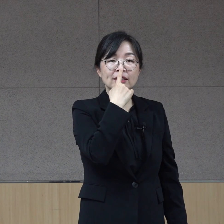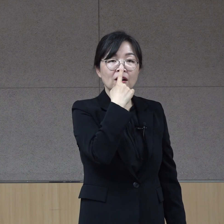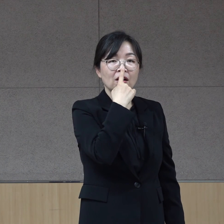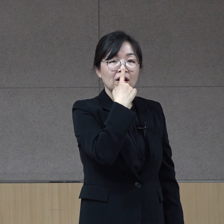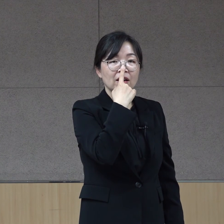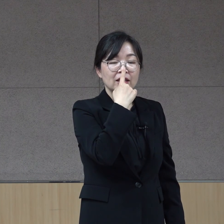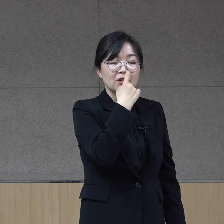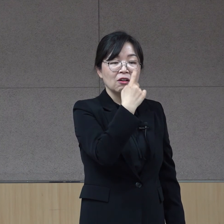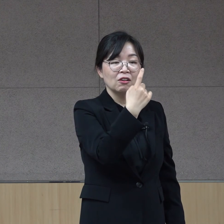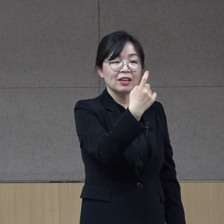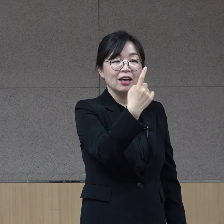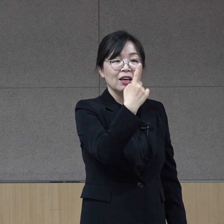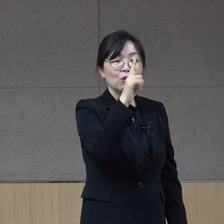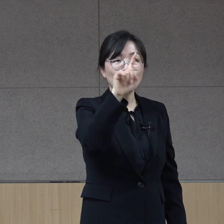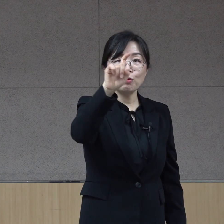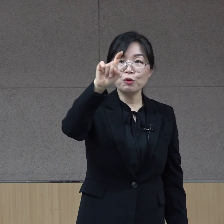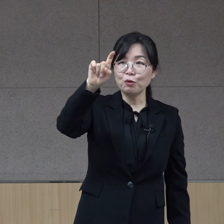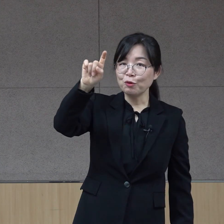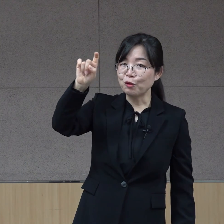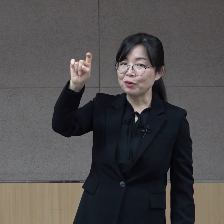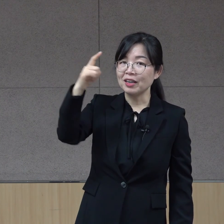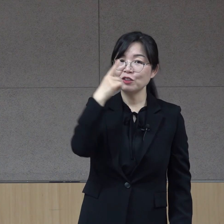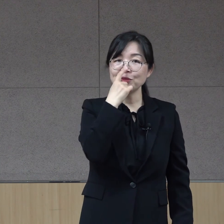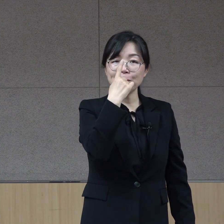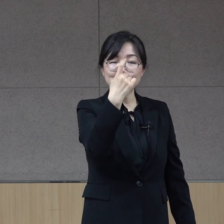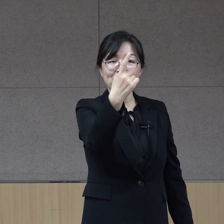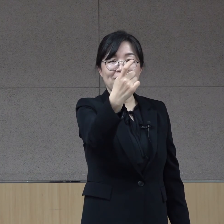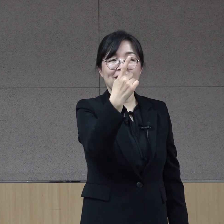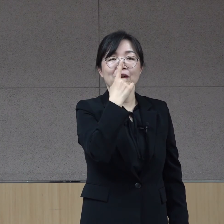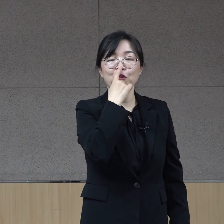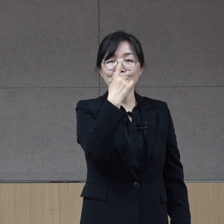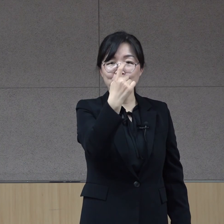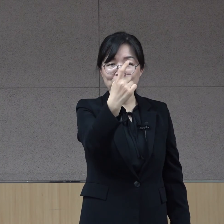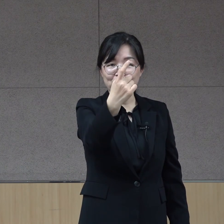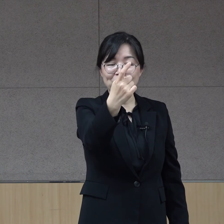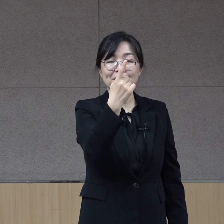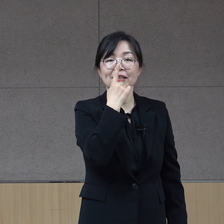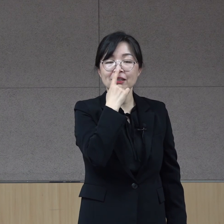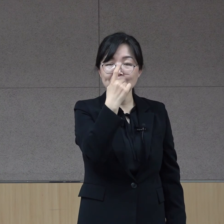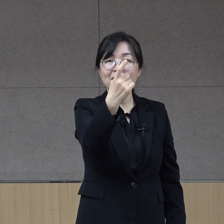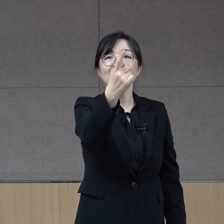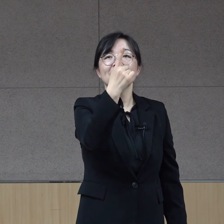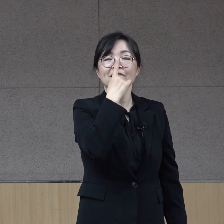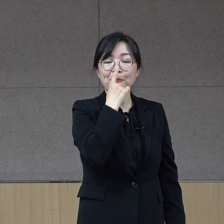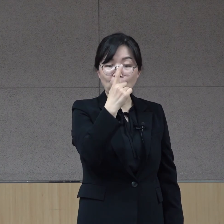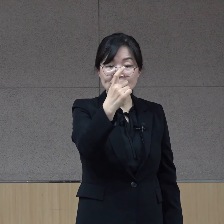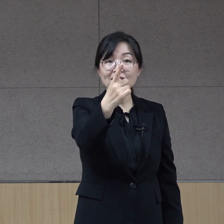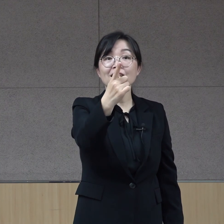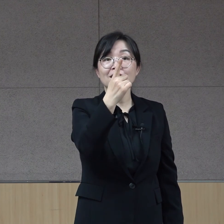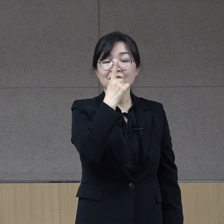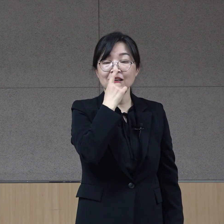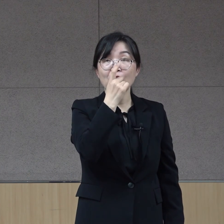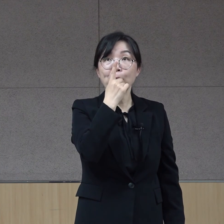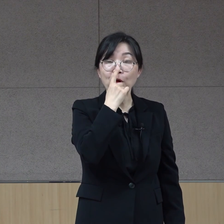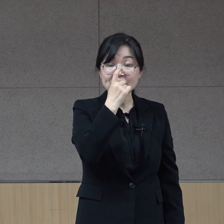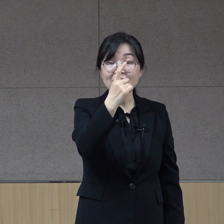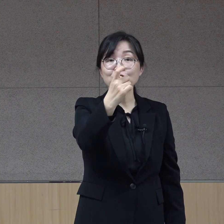대해서 이렇게 꼬불꼬불 해주면서 빼주세요. 네, 꼬불꼬불 이렇게 하면 이게 멋이라는